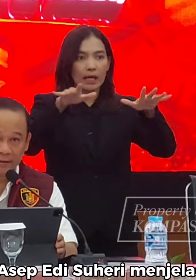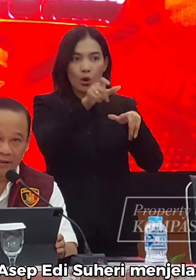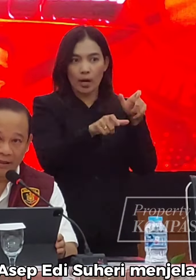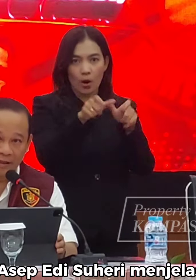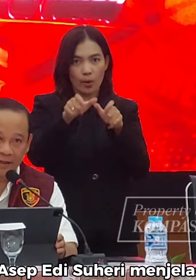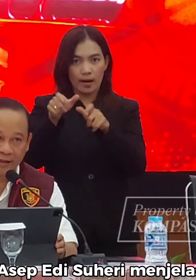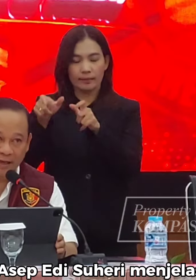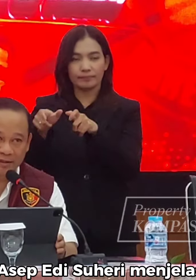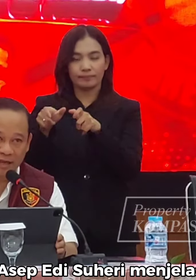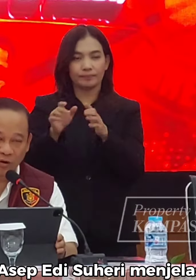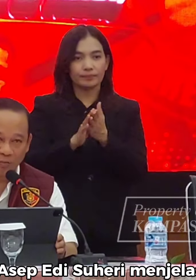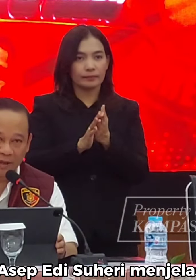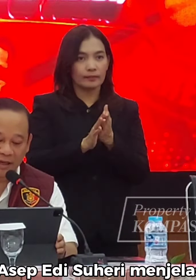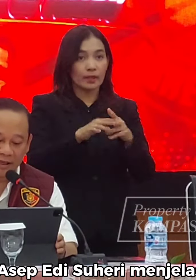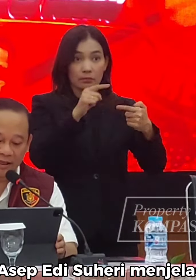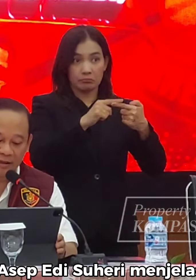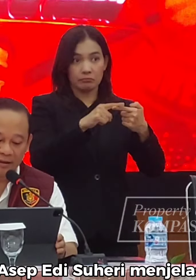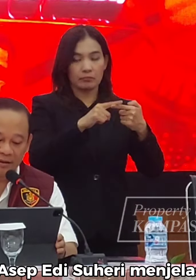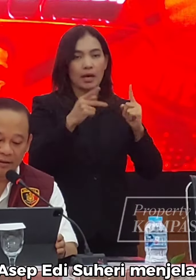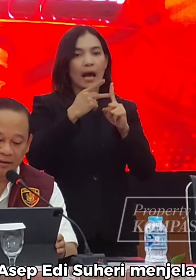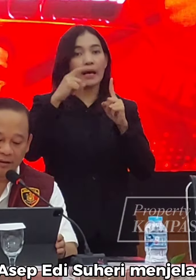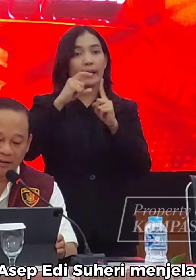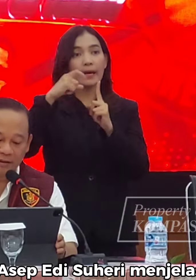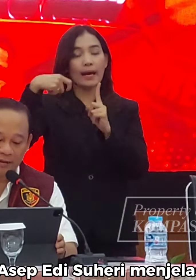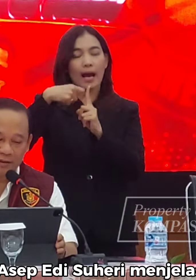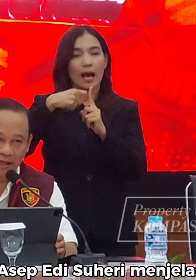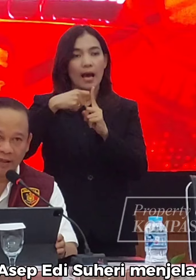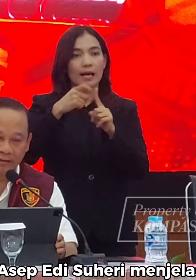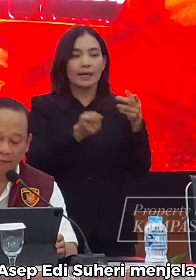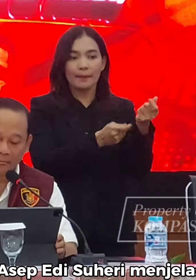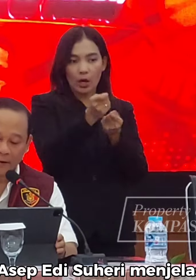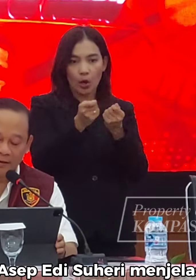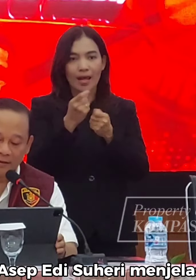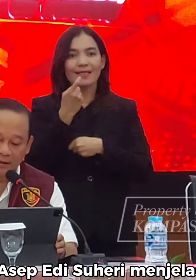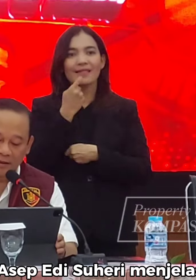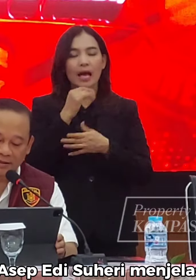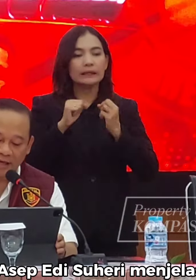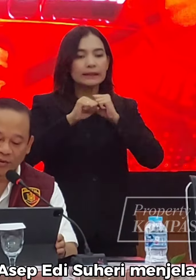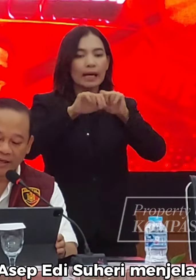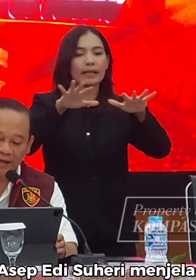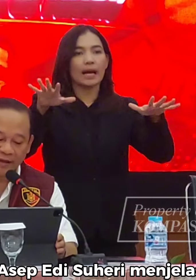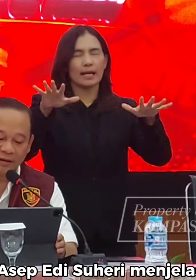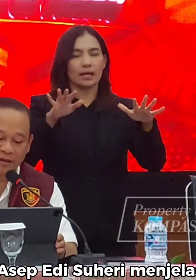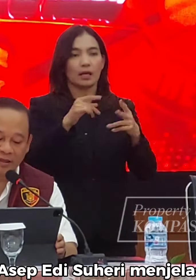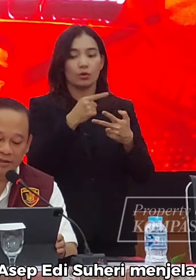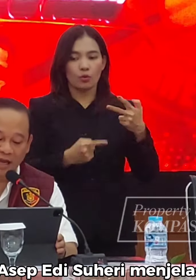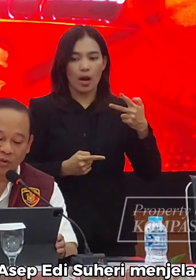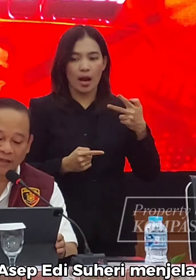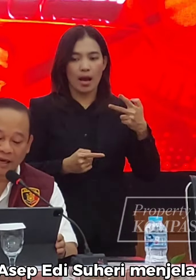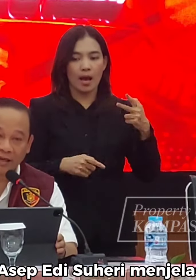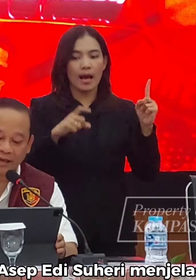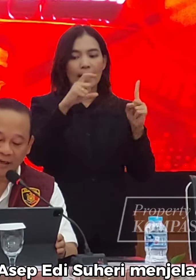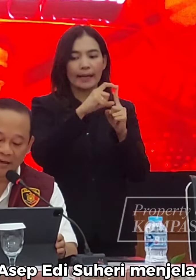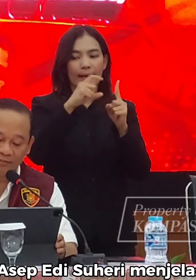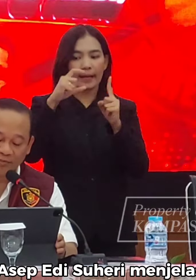ya HK selaku pengendali jaringan selanjutnya DD selaku